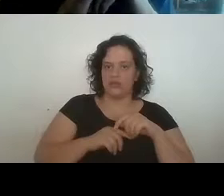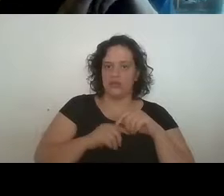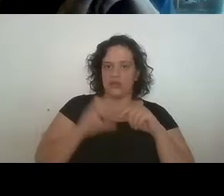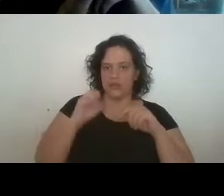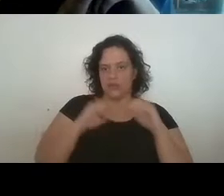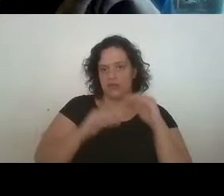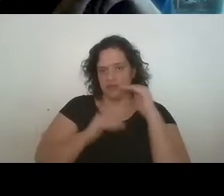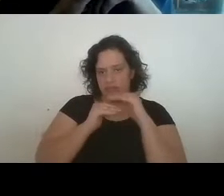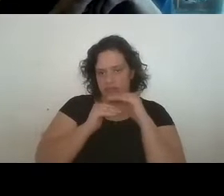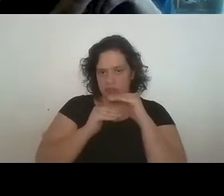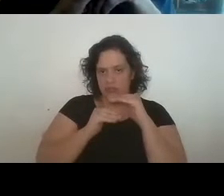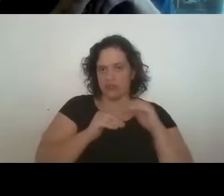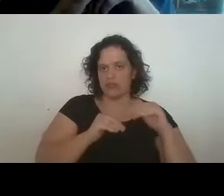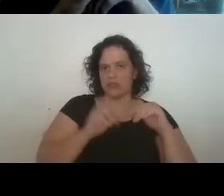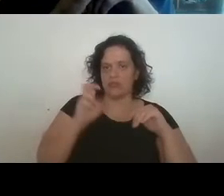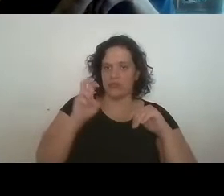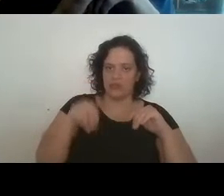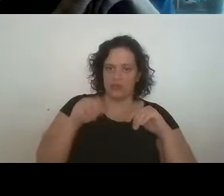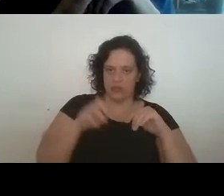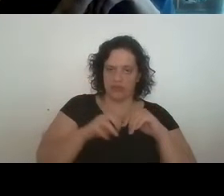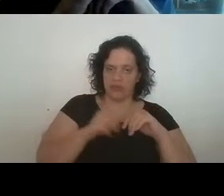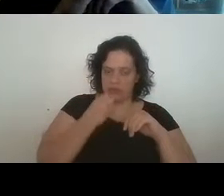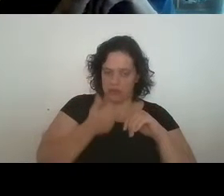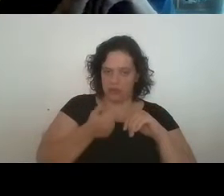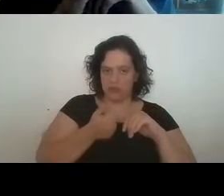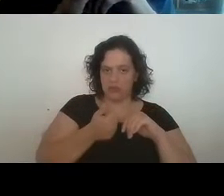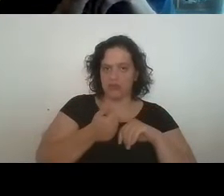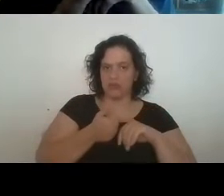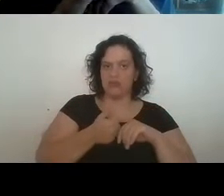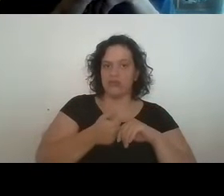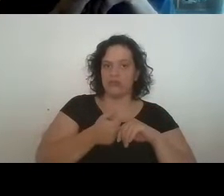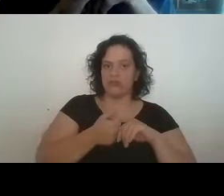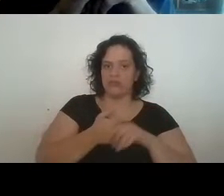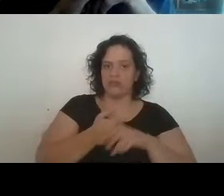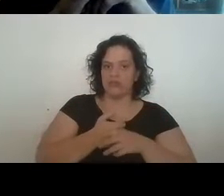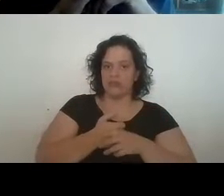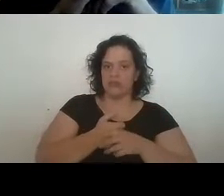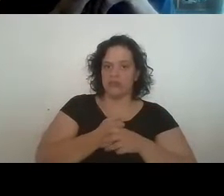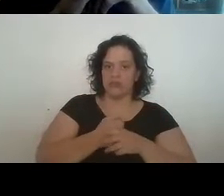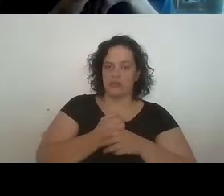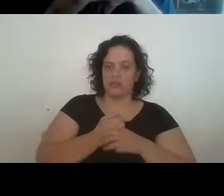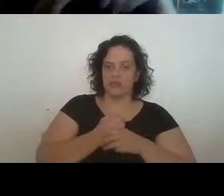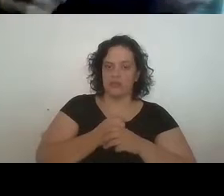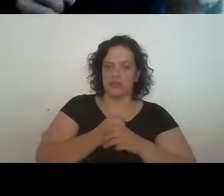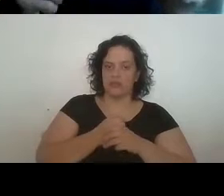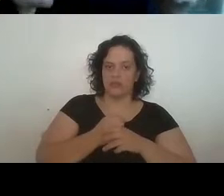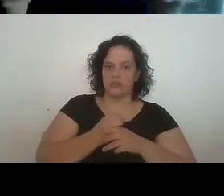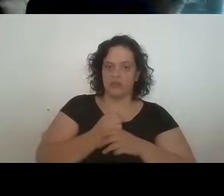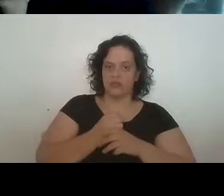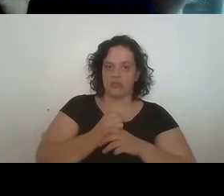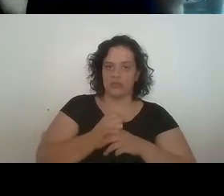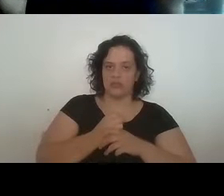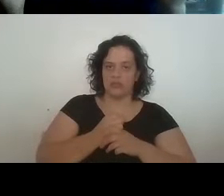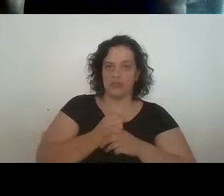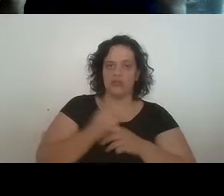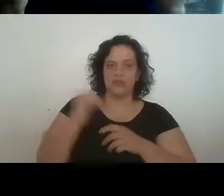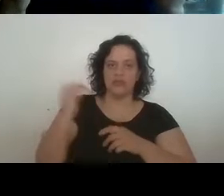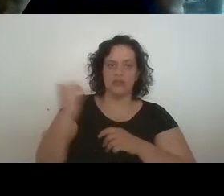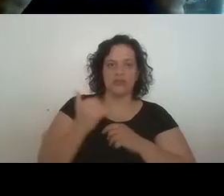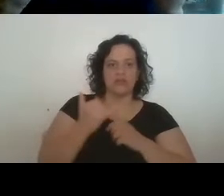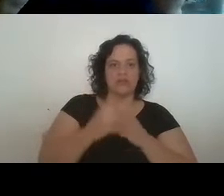pequena mesmo, de 5 centímetros, tá? Então, bom, Gui, aí, falando... Pois